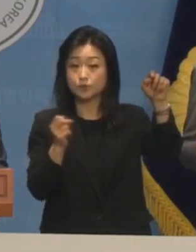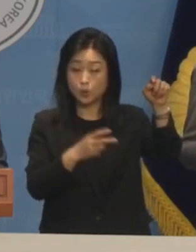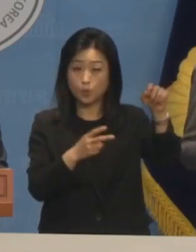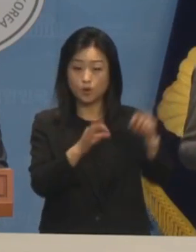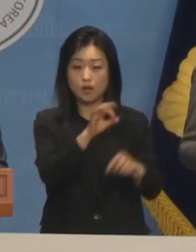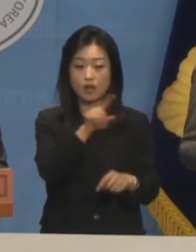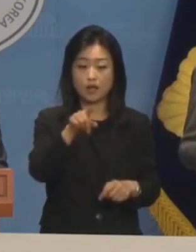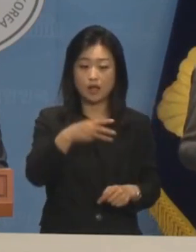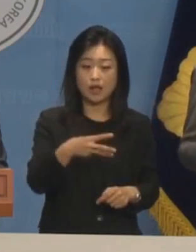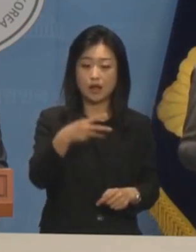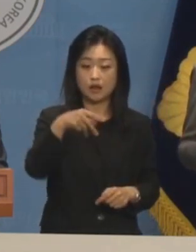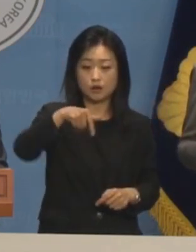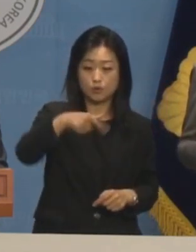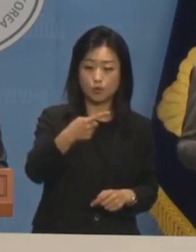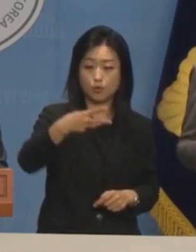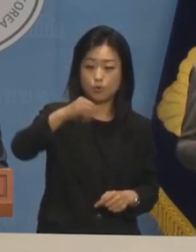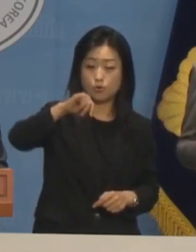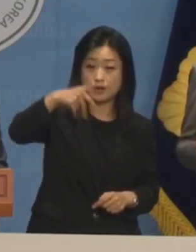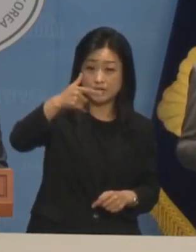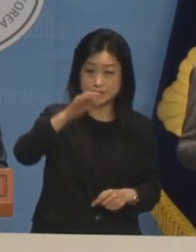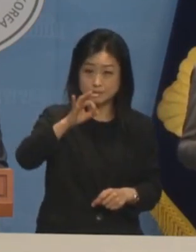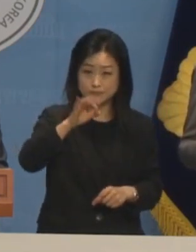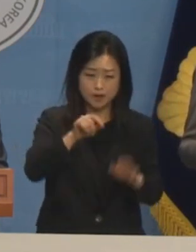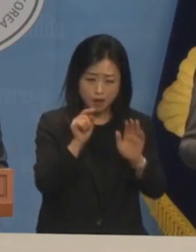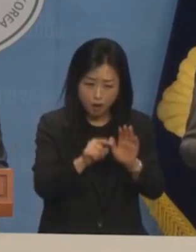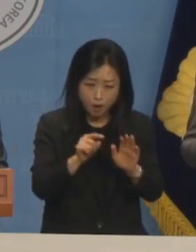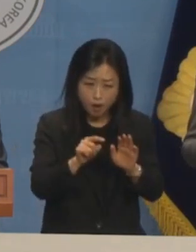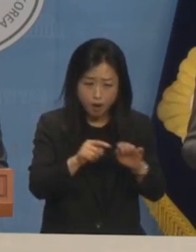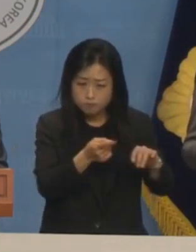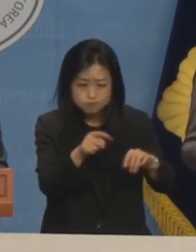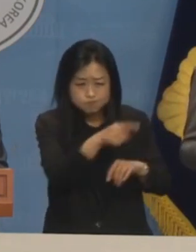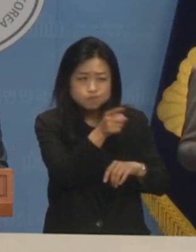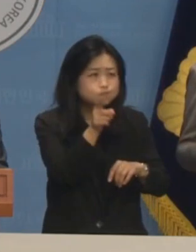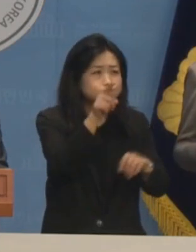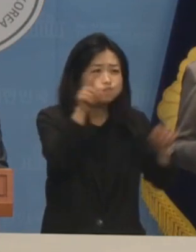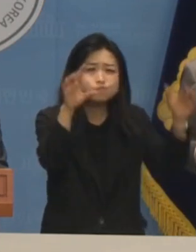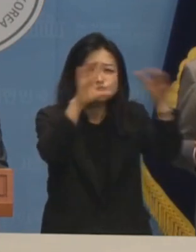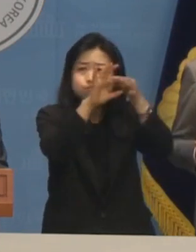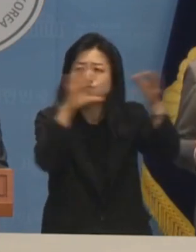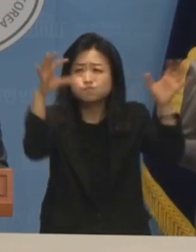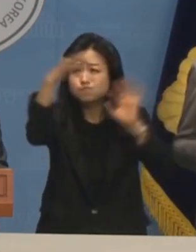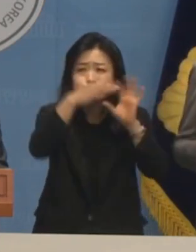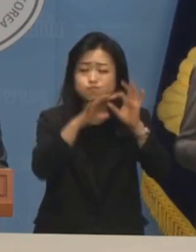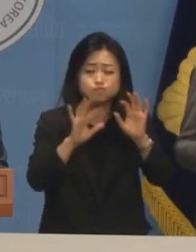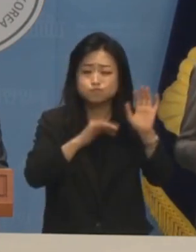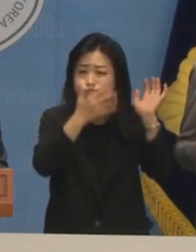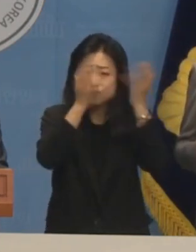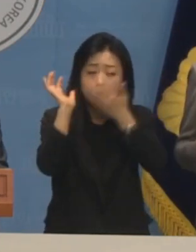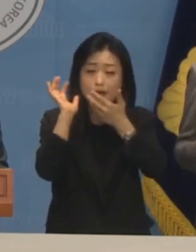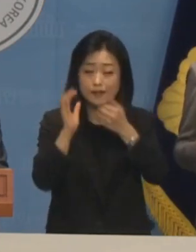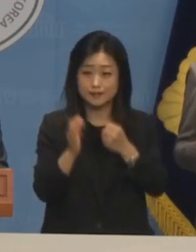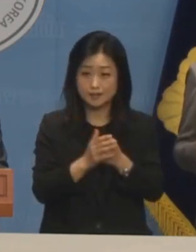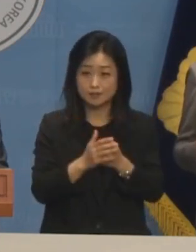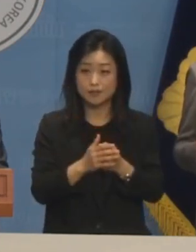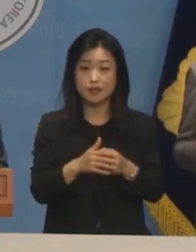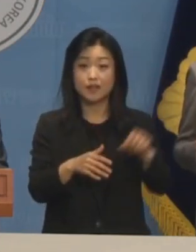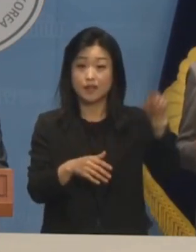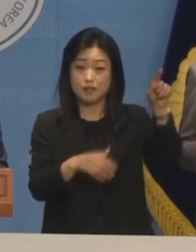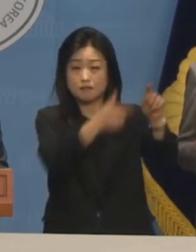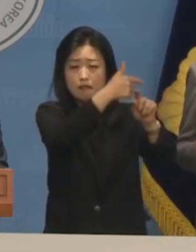알고리즘이라는 이유로 불투명하기까지 합니다. 모든 문제의 출발은 온라인 플랫폼 사업자가